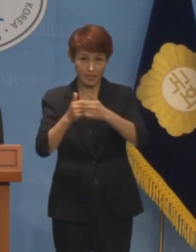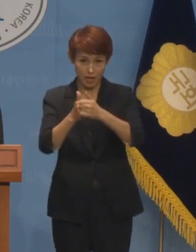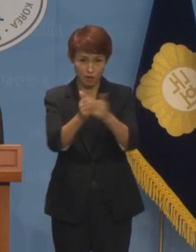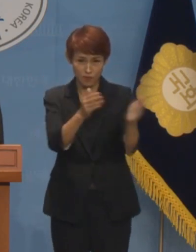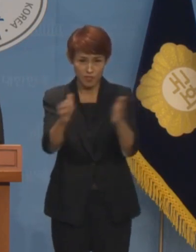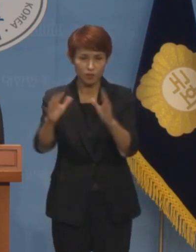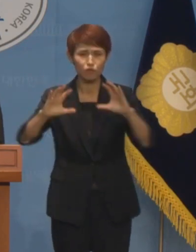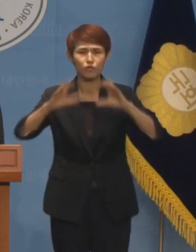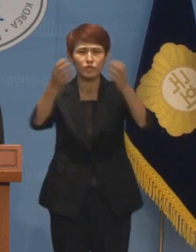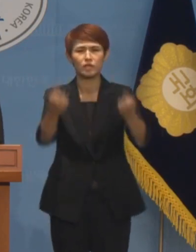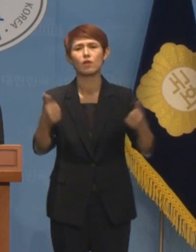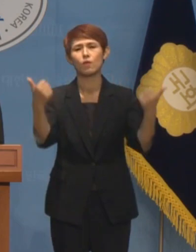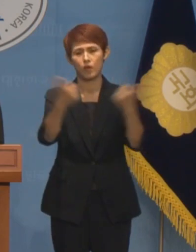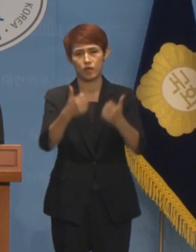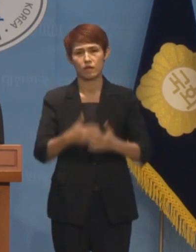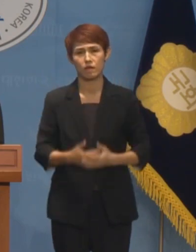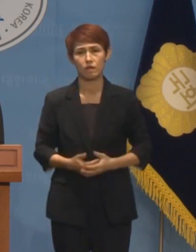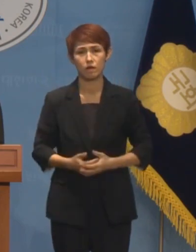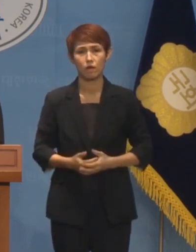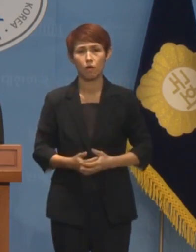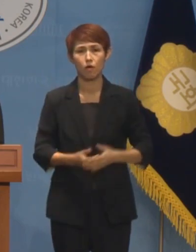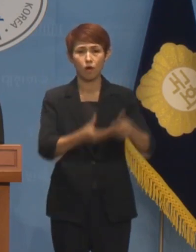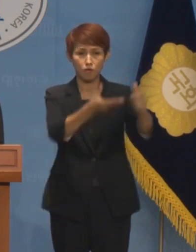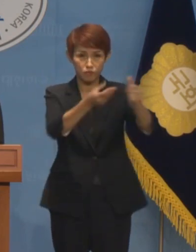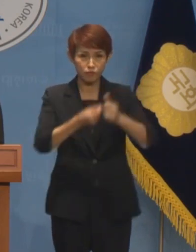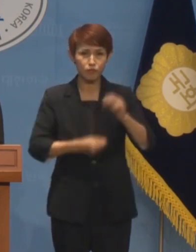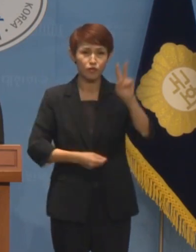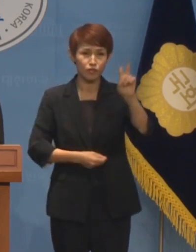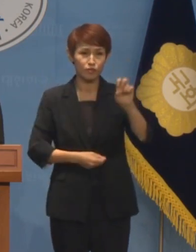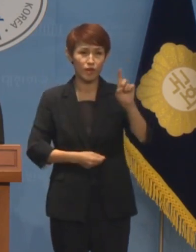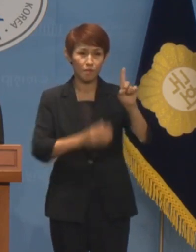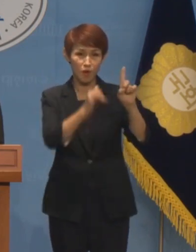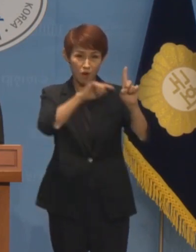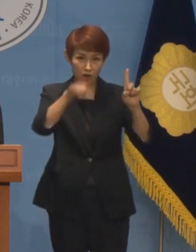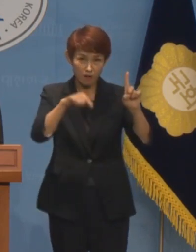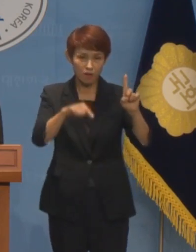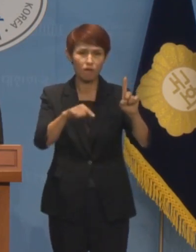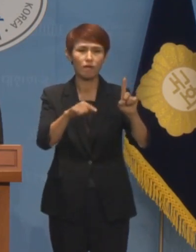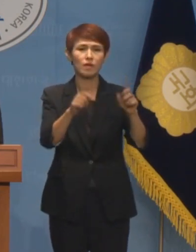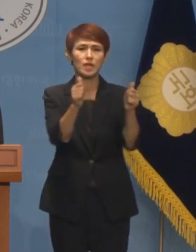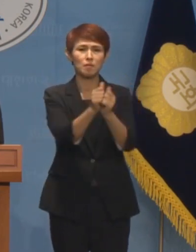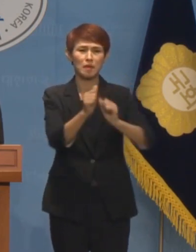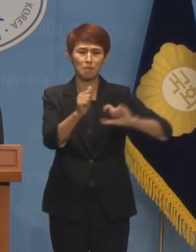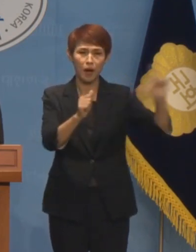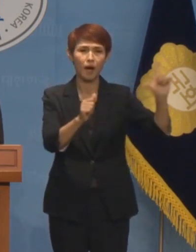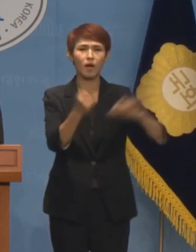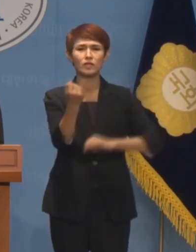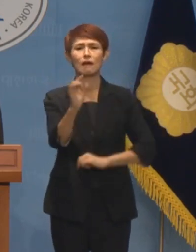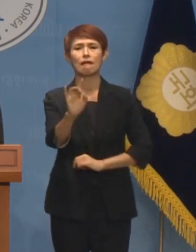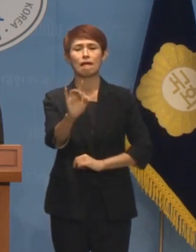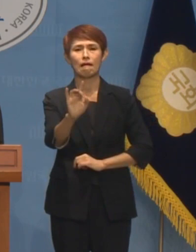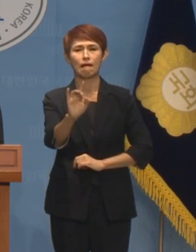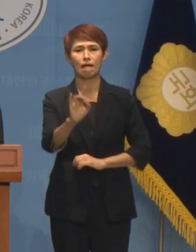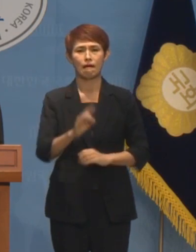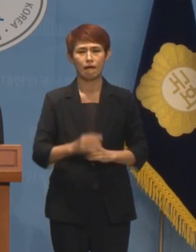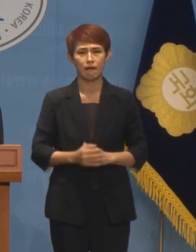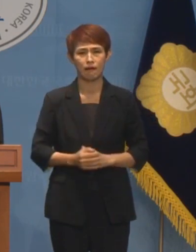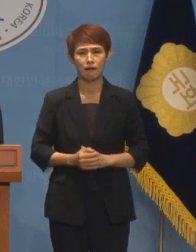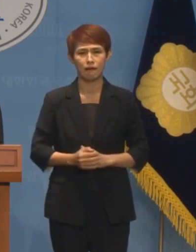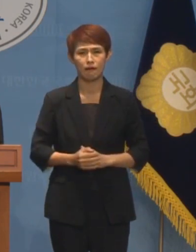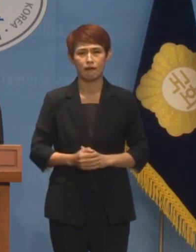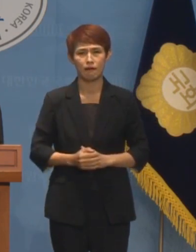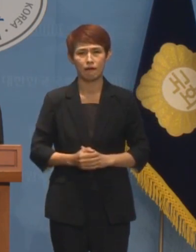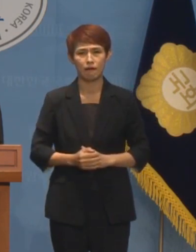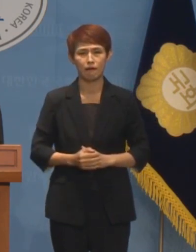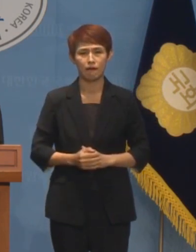국제회의로 올해 포럼 연사가 21명 중 1명만 여성으로 포함되어 지나치게 편중된